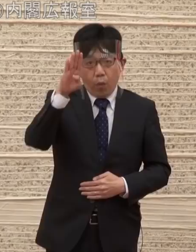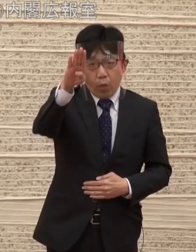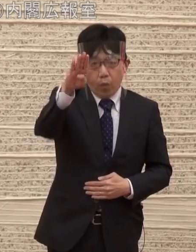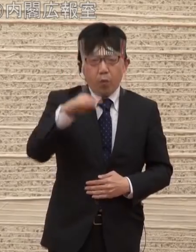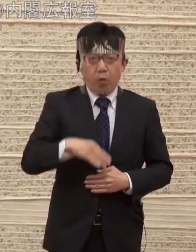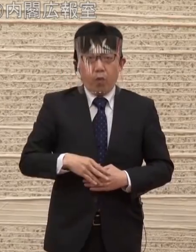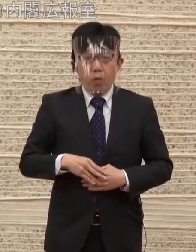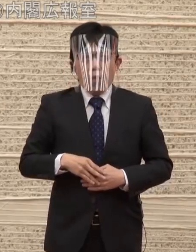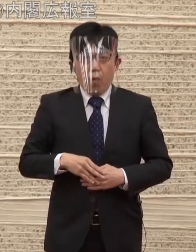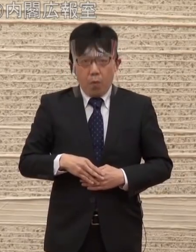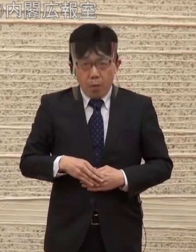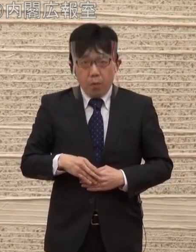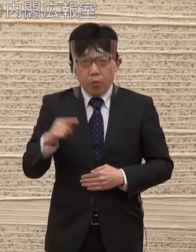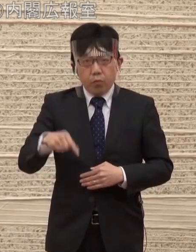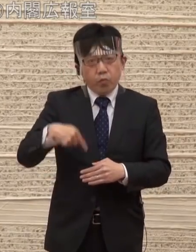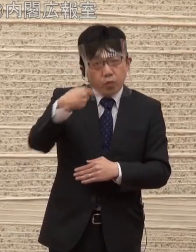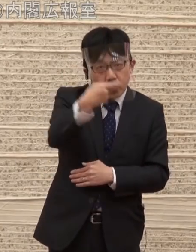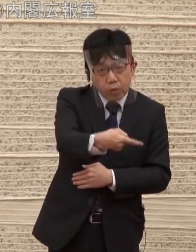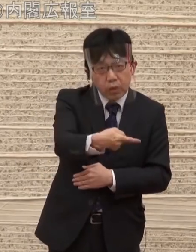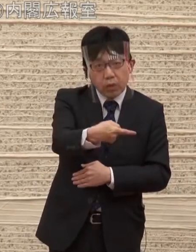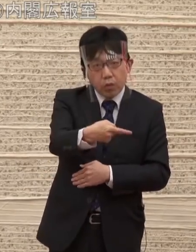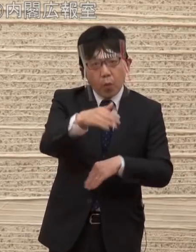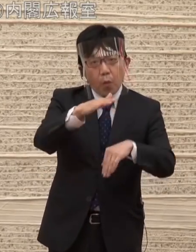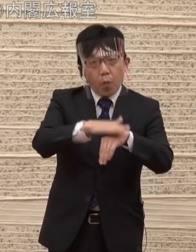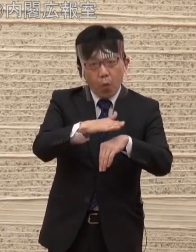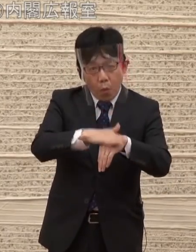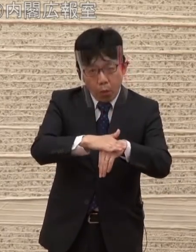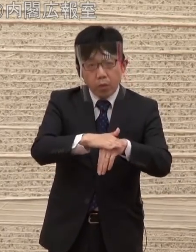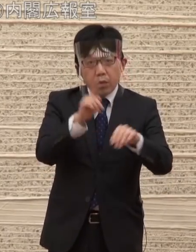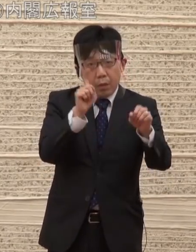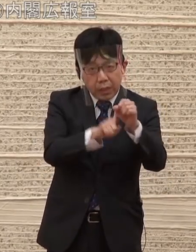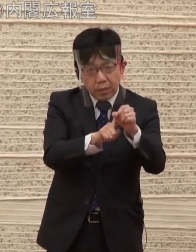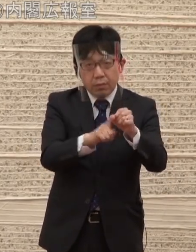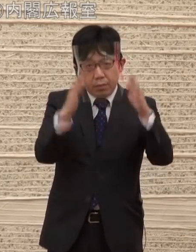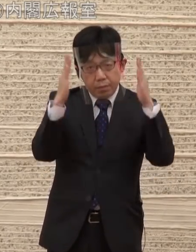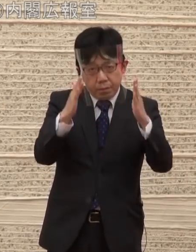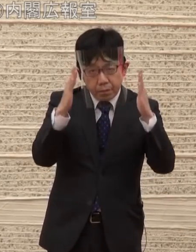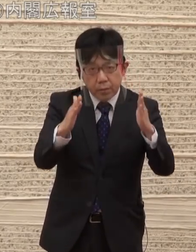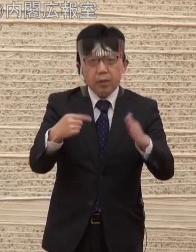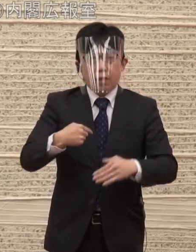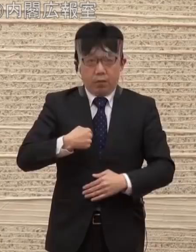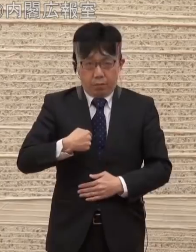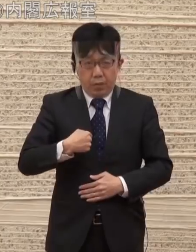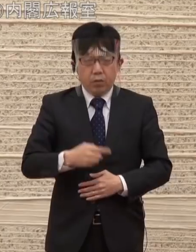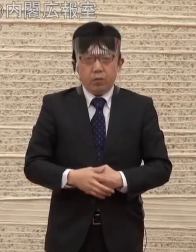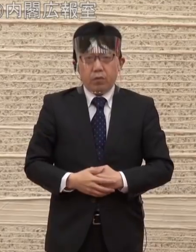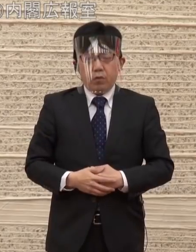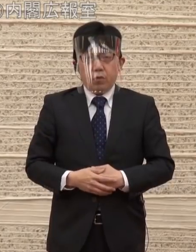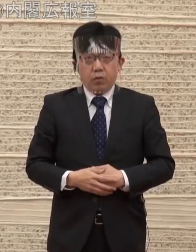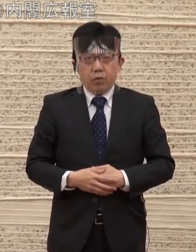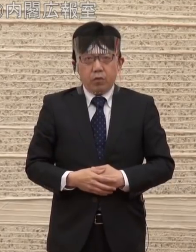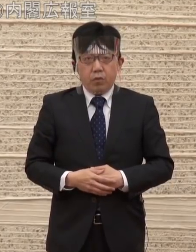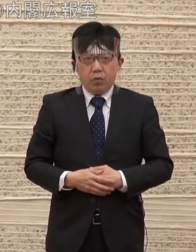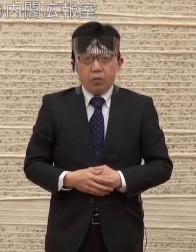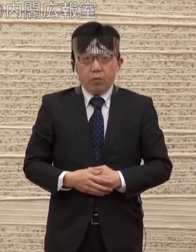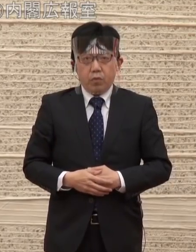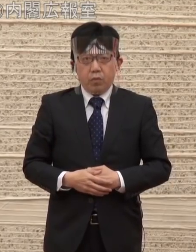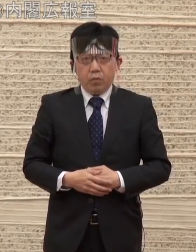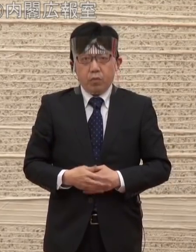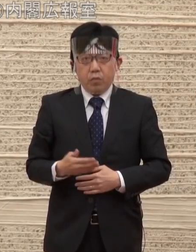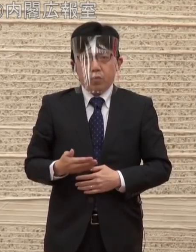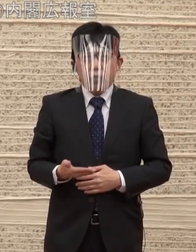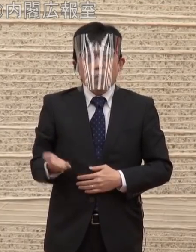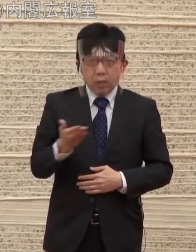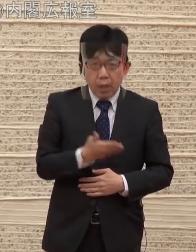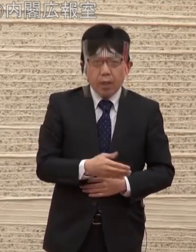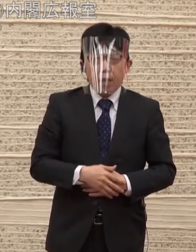ね次なるステージに向けてわれわれは全力を尽くしていかなければいけないと思っていますそしてあの